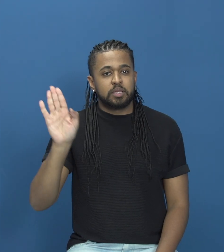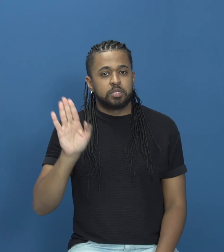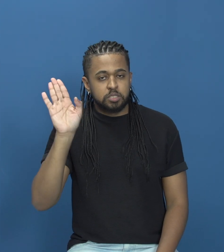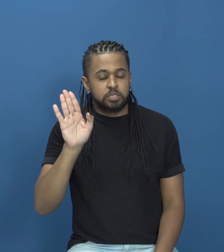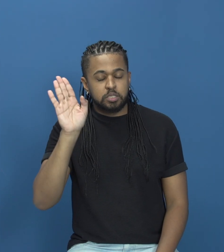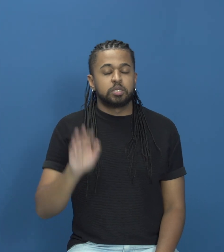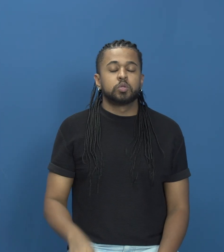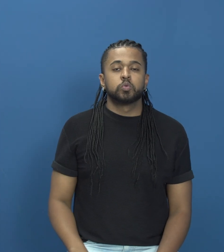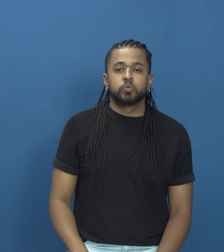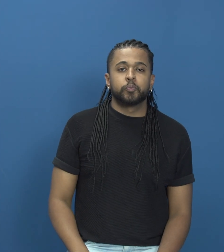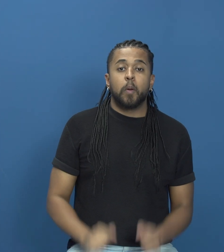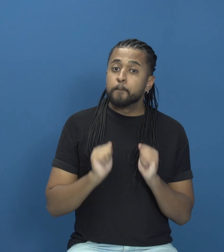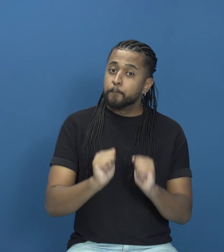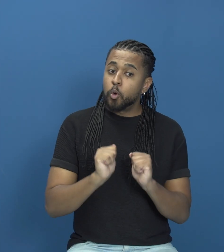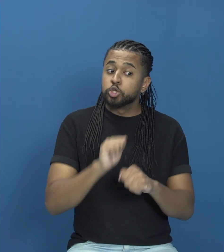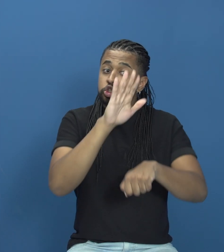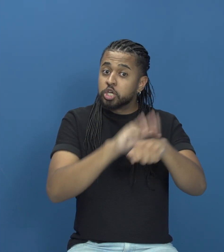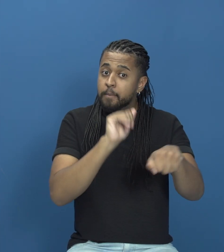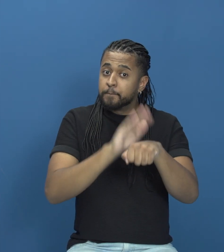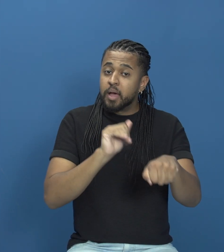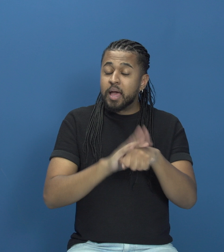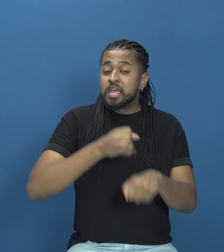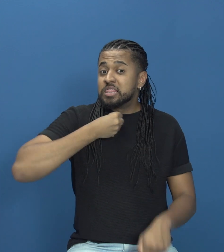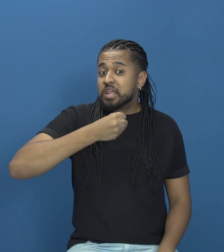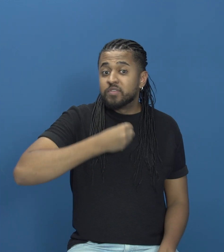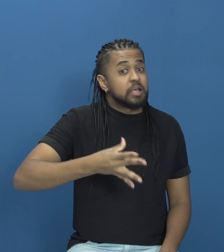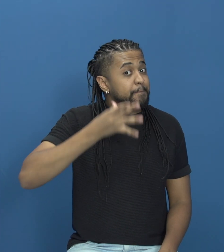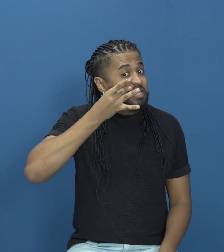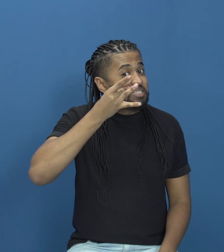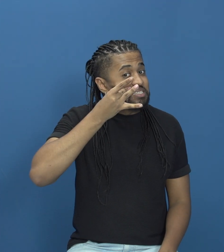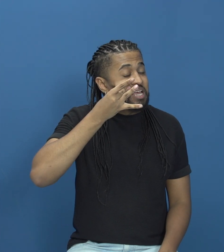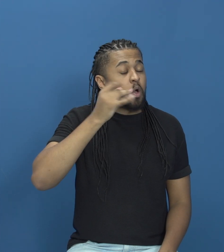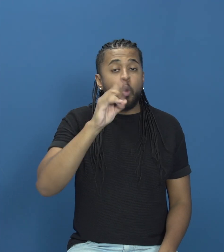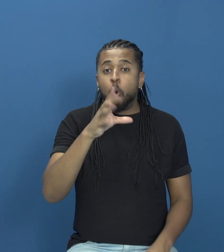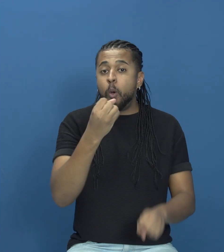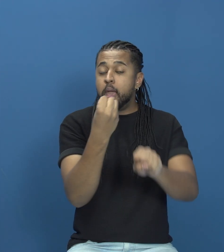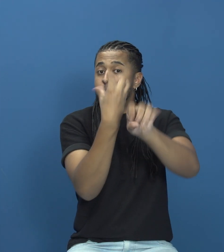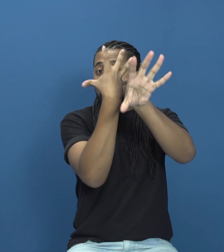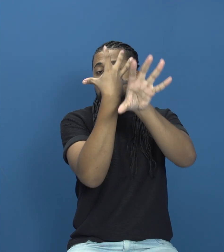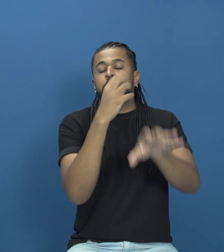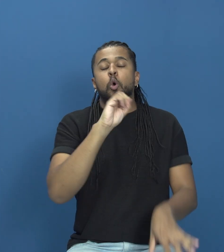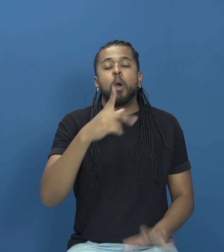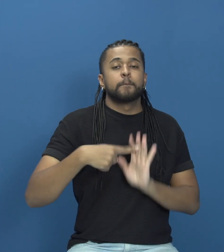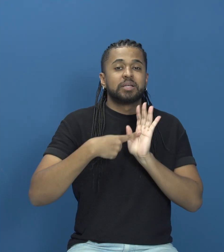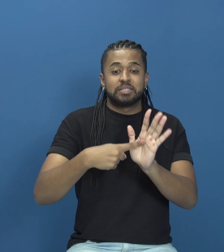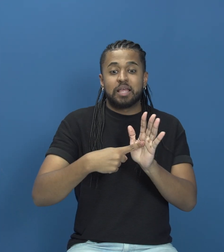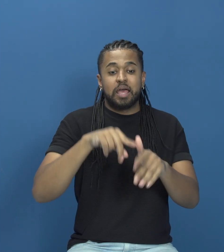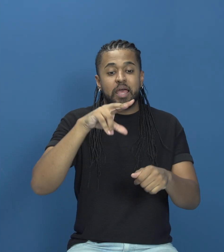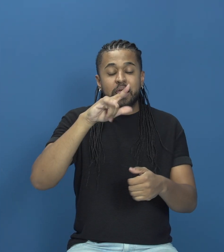candidatos, as candidatas, poderão ser convocados para entrevista presencial ou remota, ou apresentar